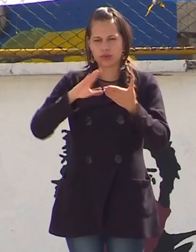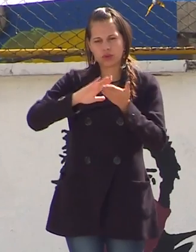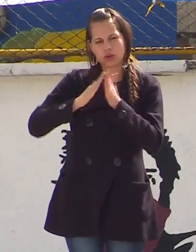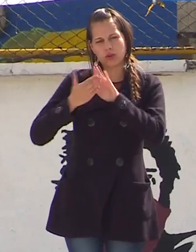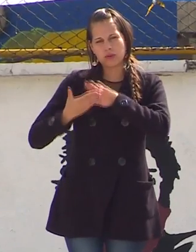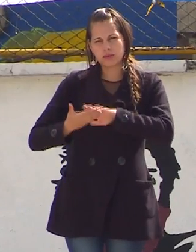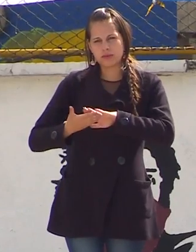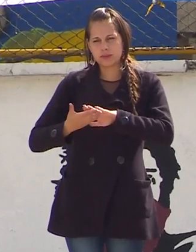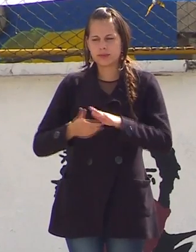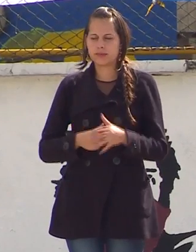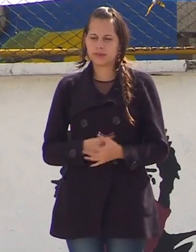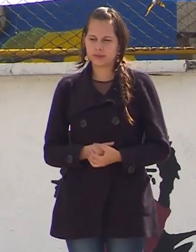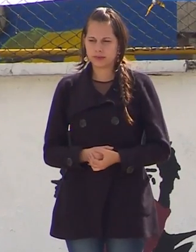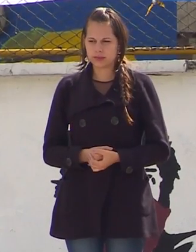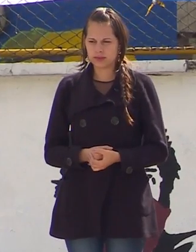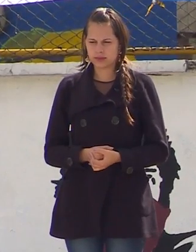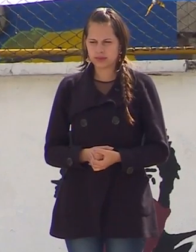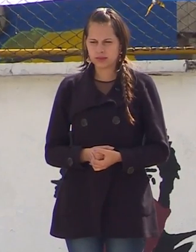Atención,